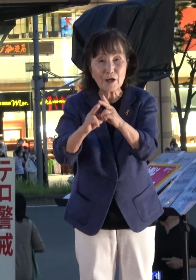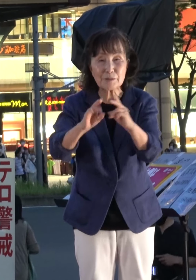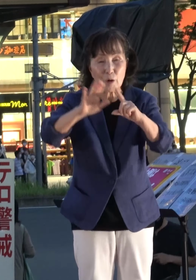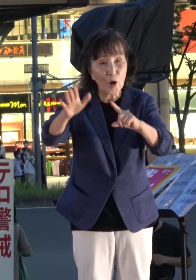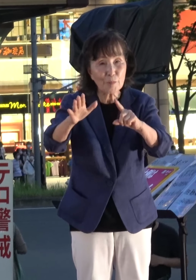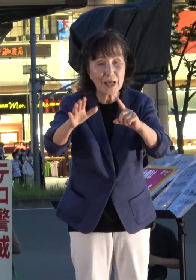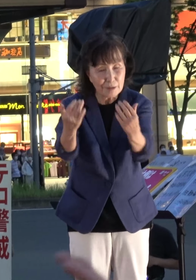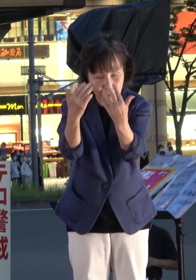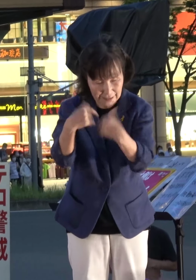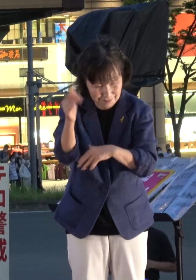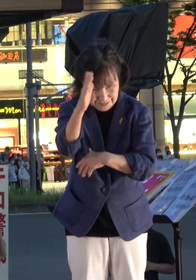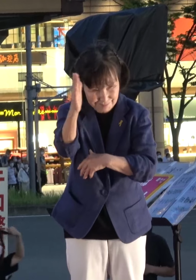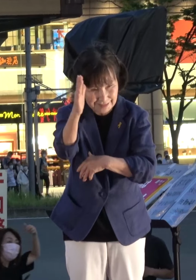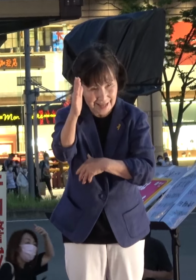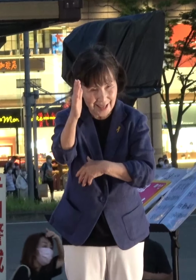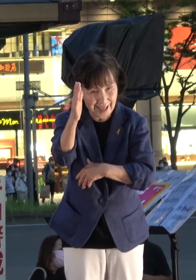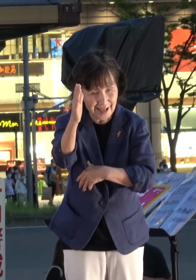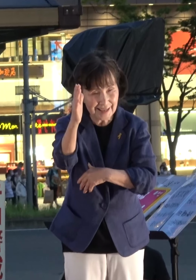きません。